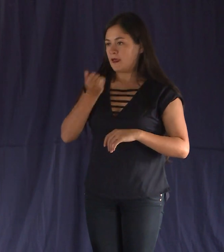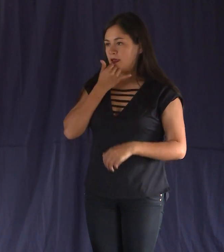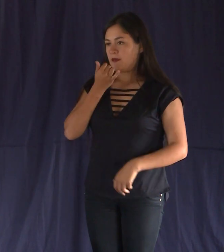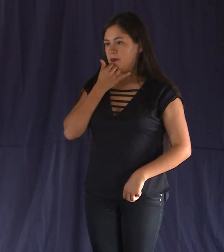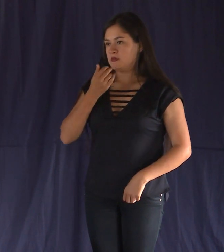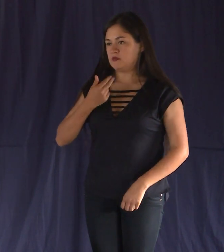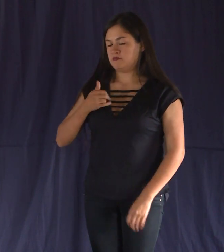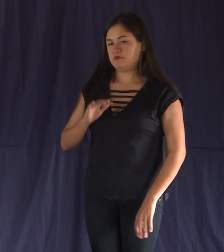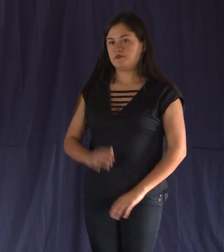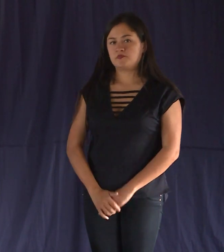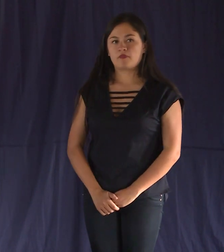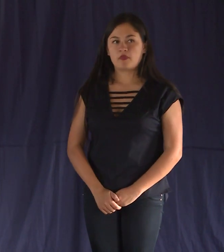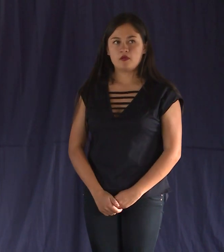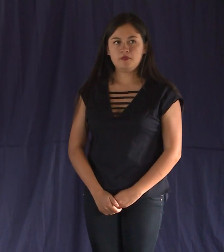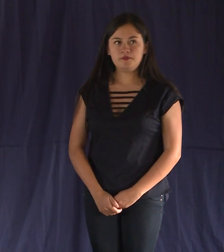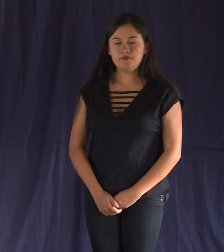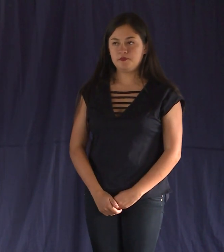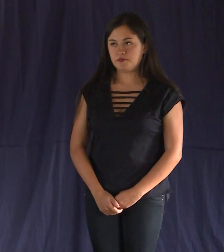Entonces,